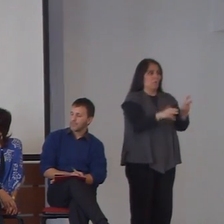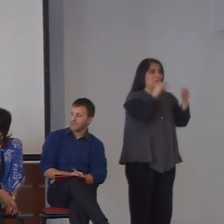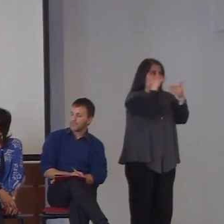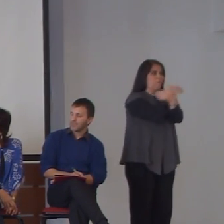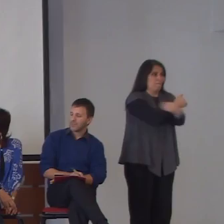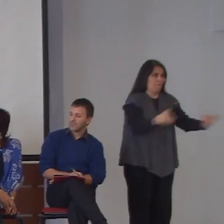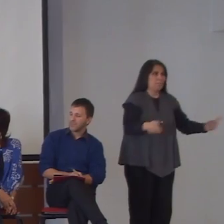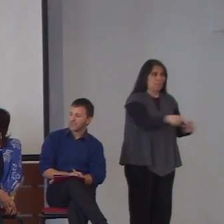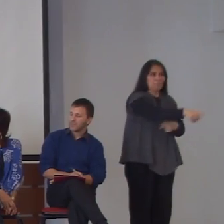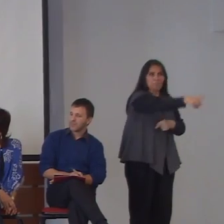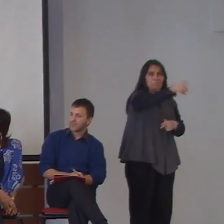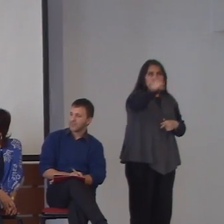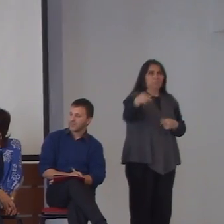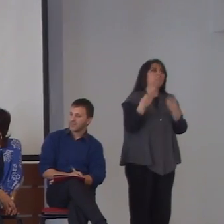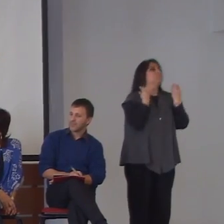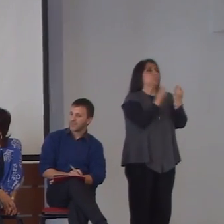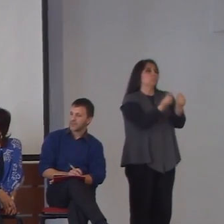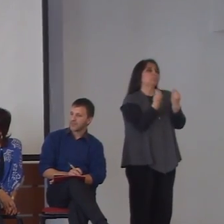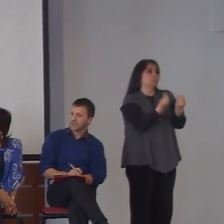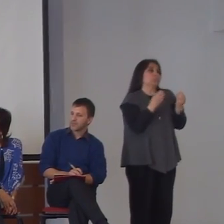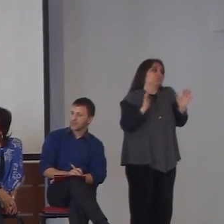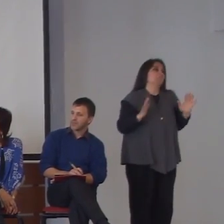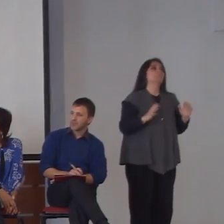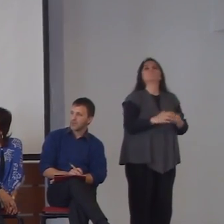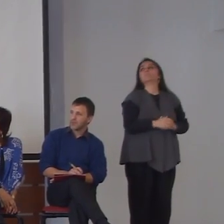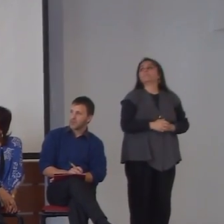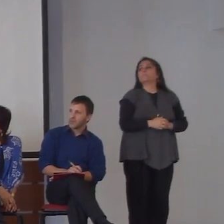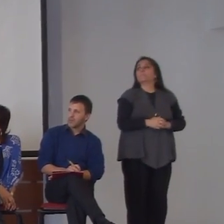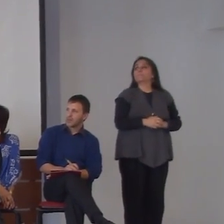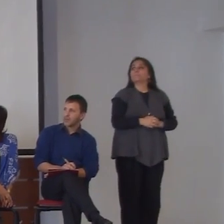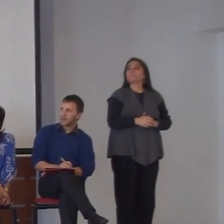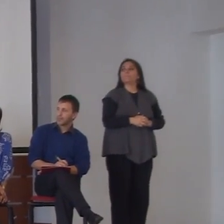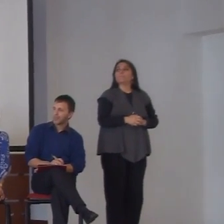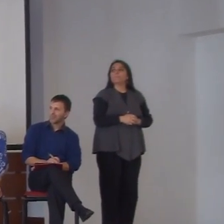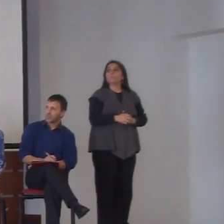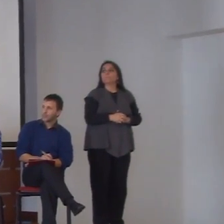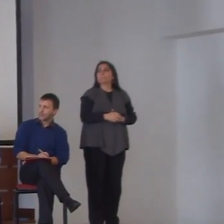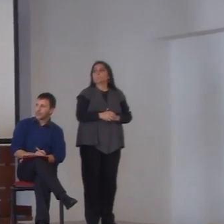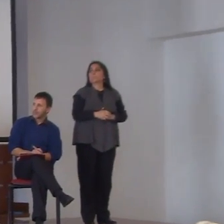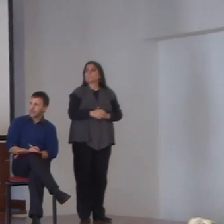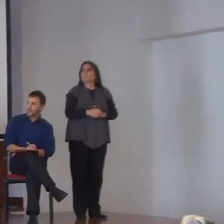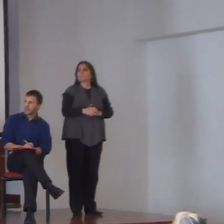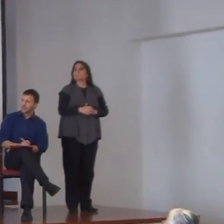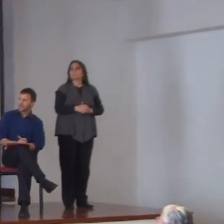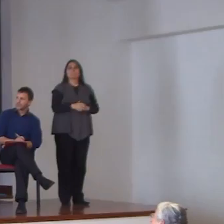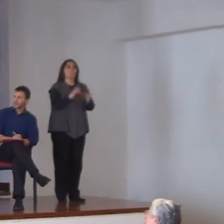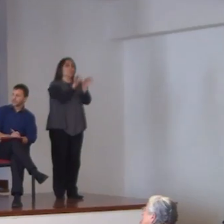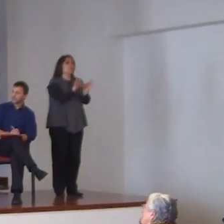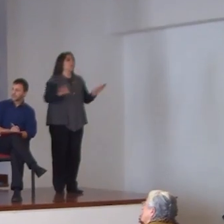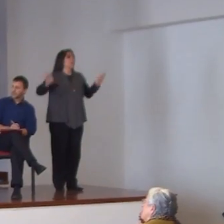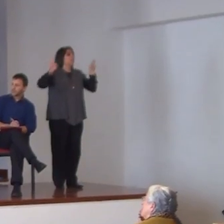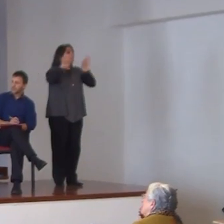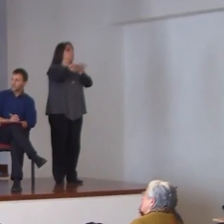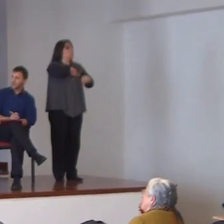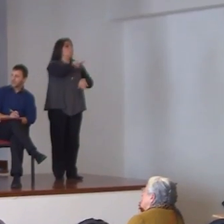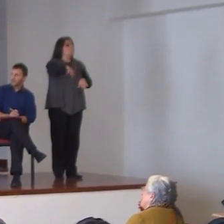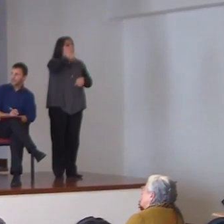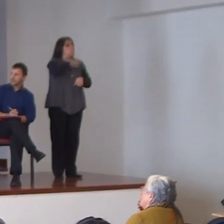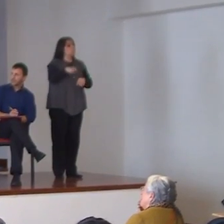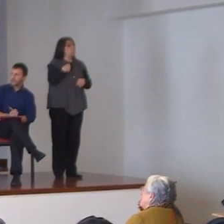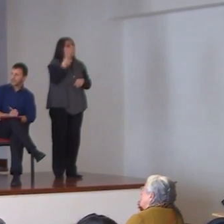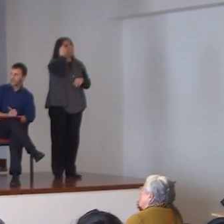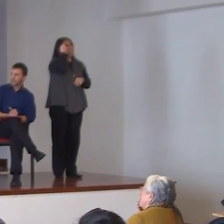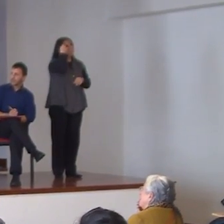infantil. Entonces, es importante empezar a pensar y a cuestionarnos